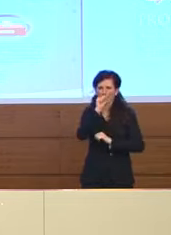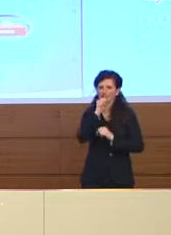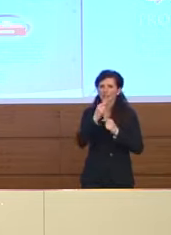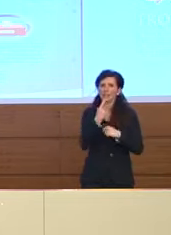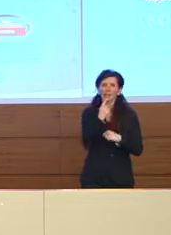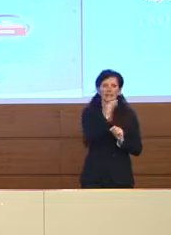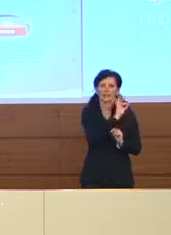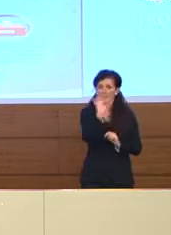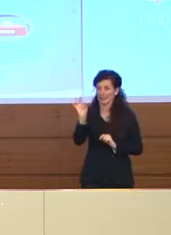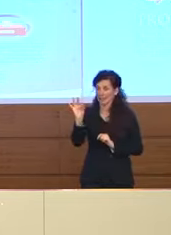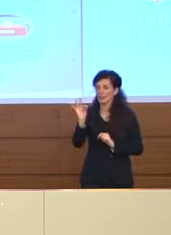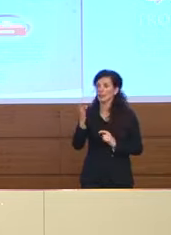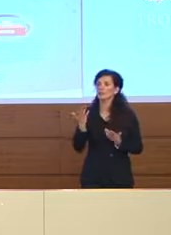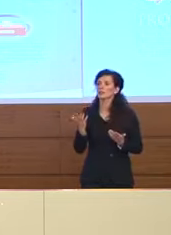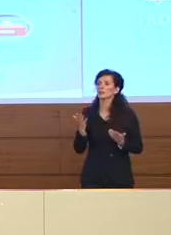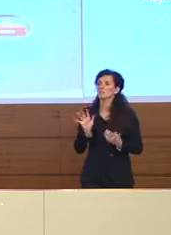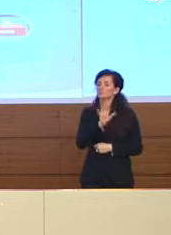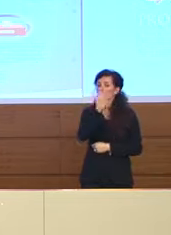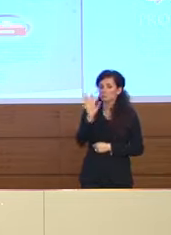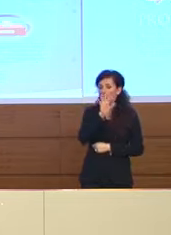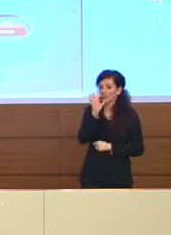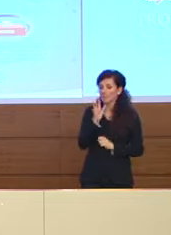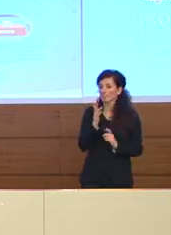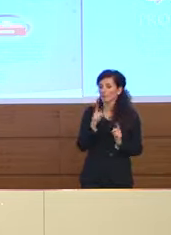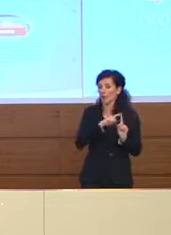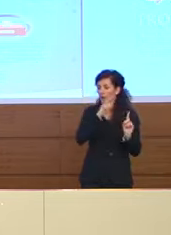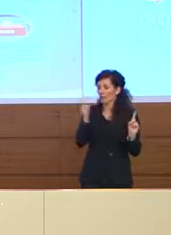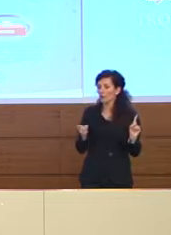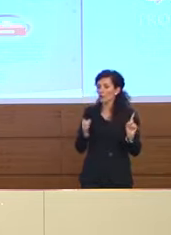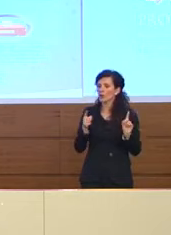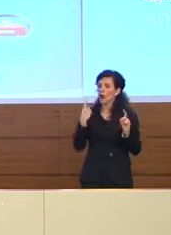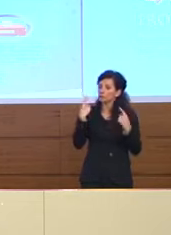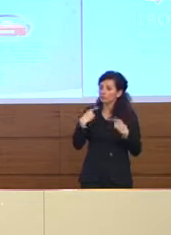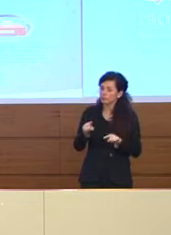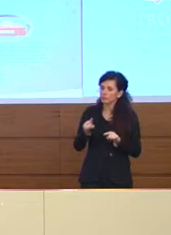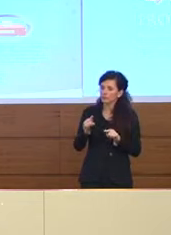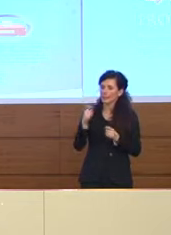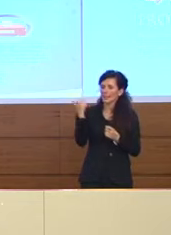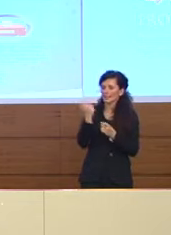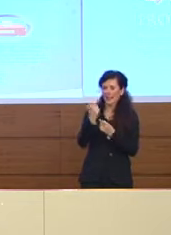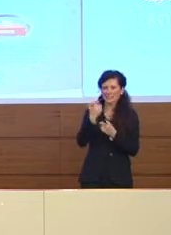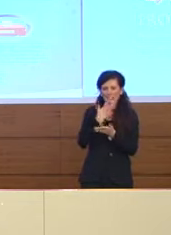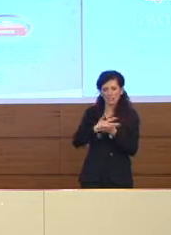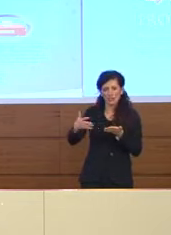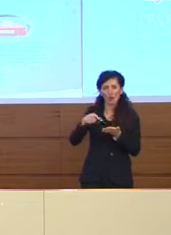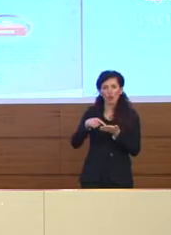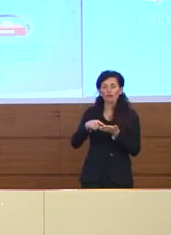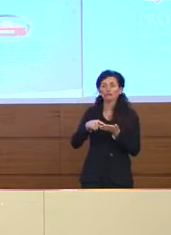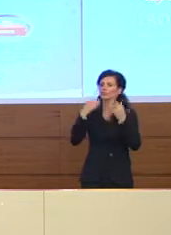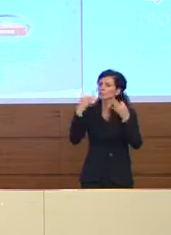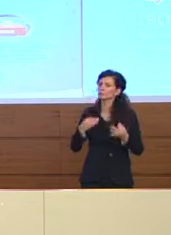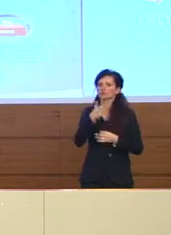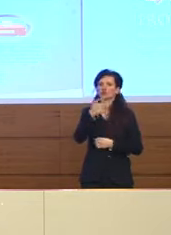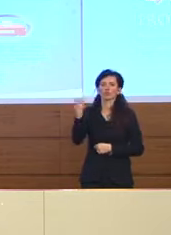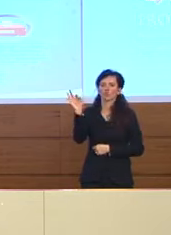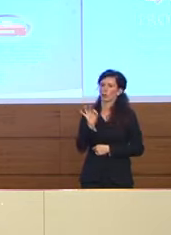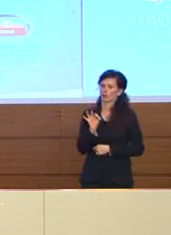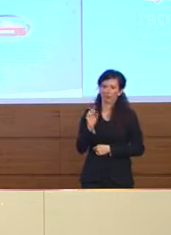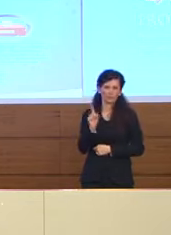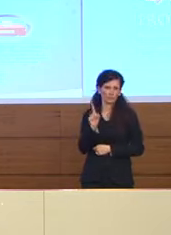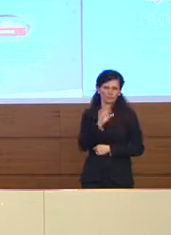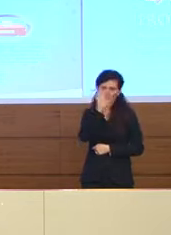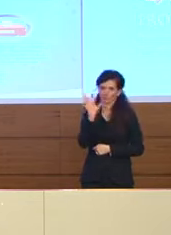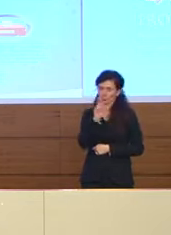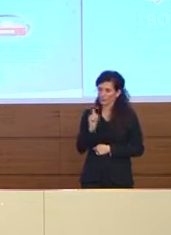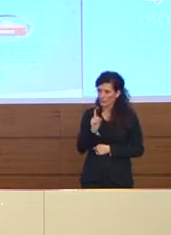pare che non ci sia una risposta efficace al 100 per cento di questi test e volevo capire se voi